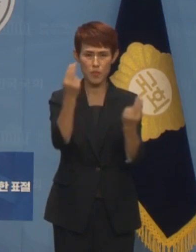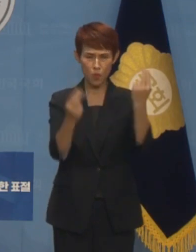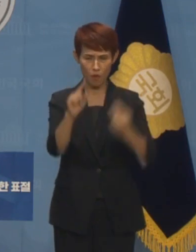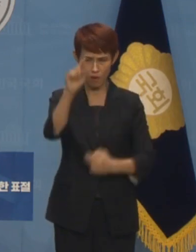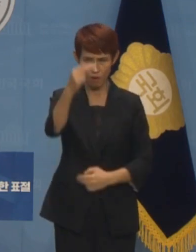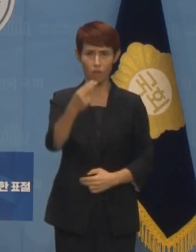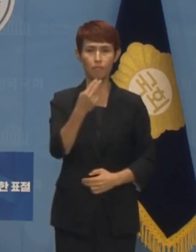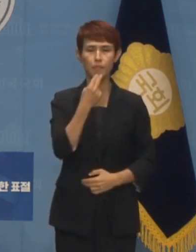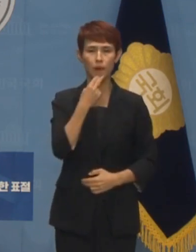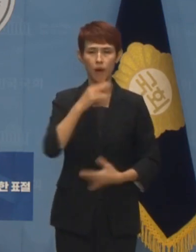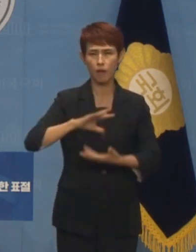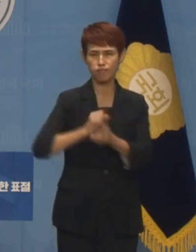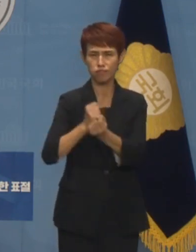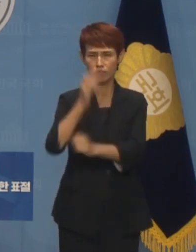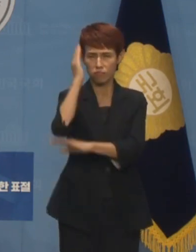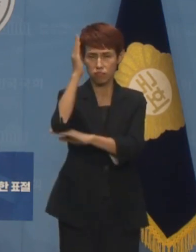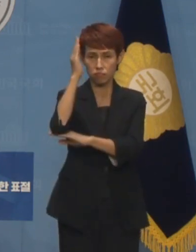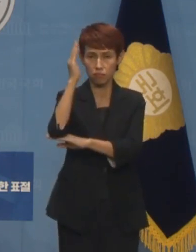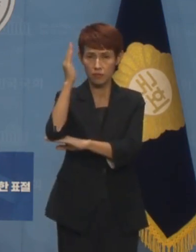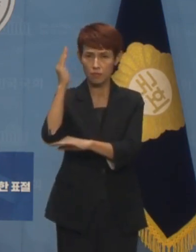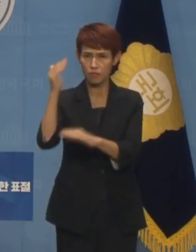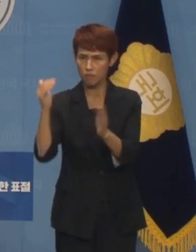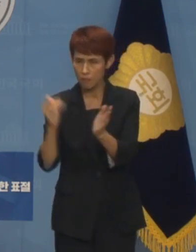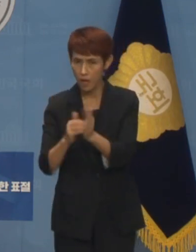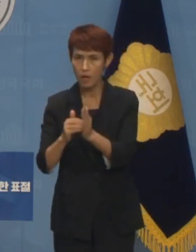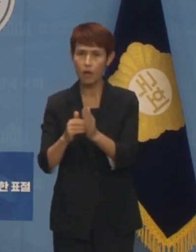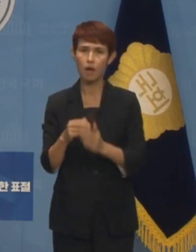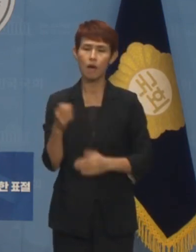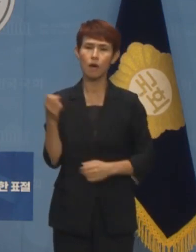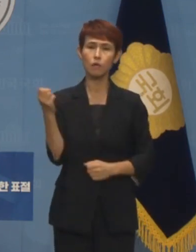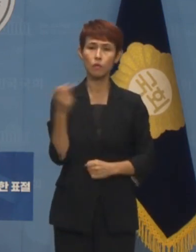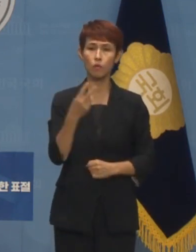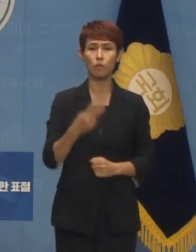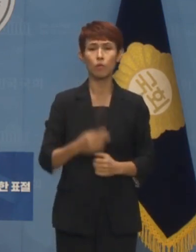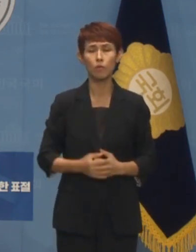채 졸속으로 내밀었거나 아니면